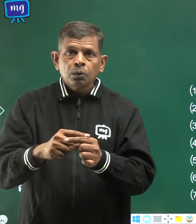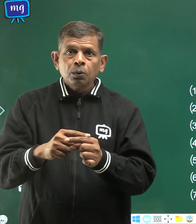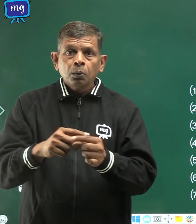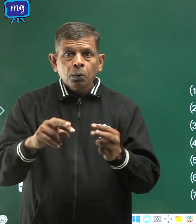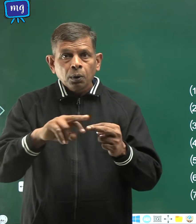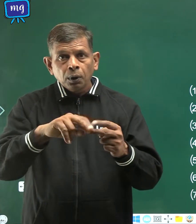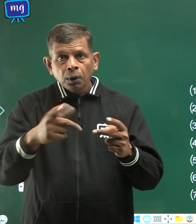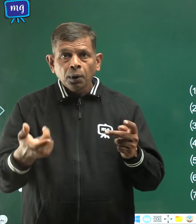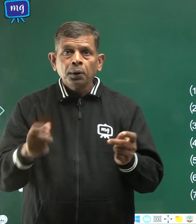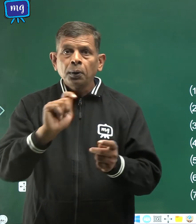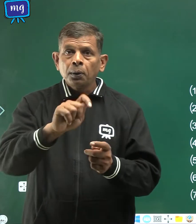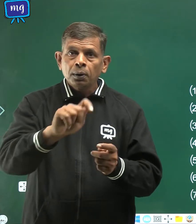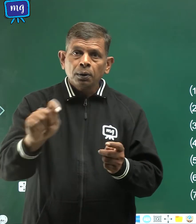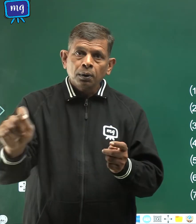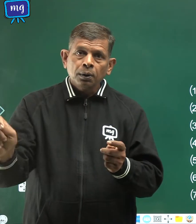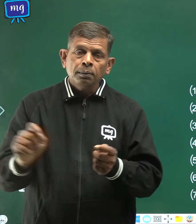अनेक क्रियाकलाप